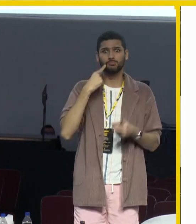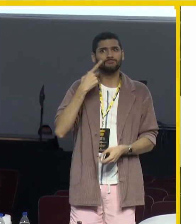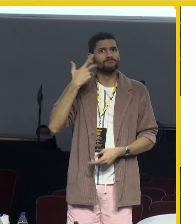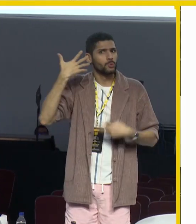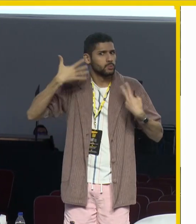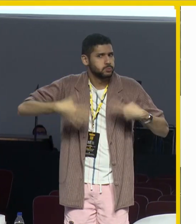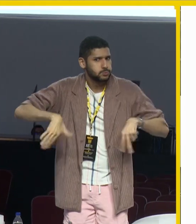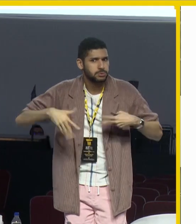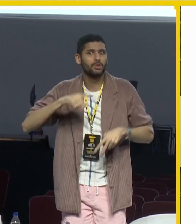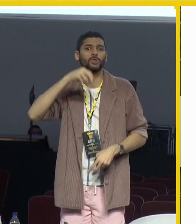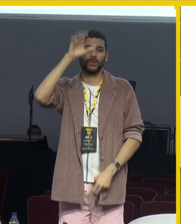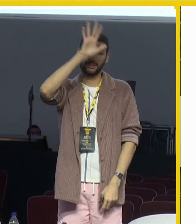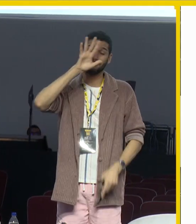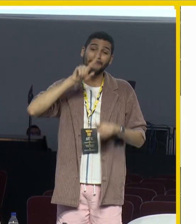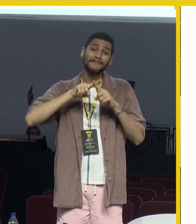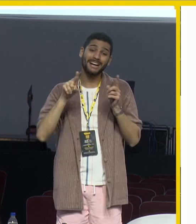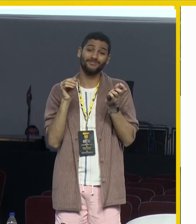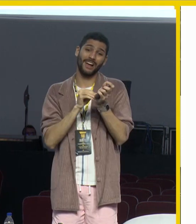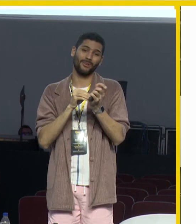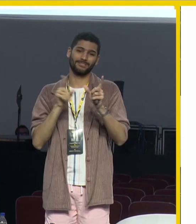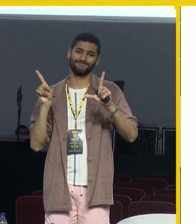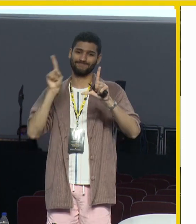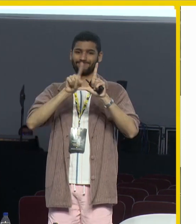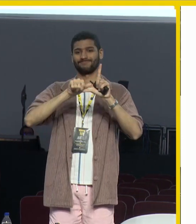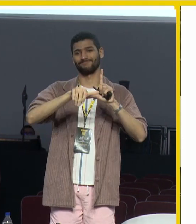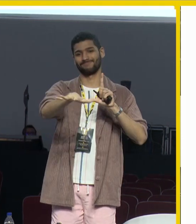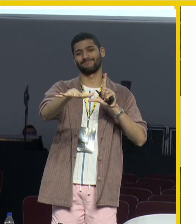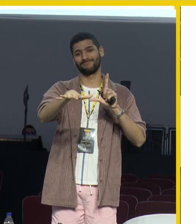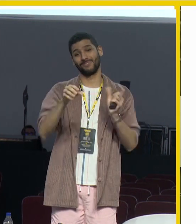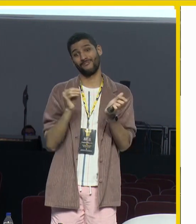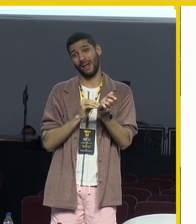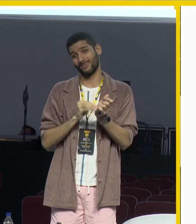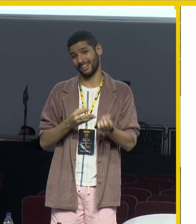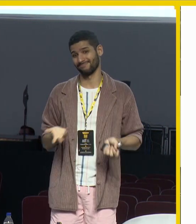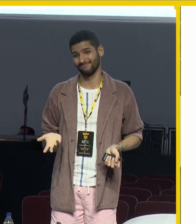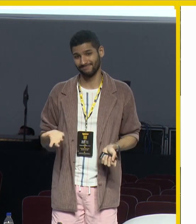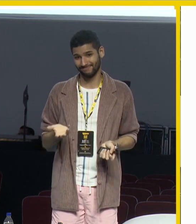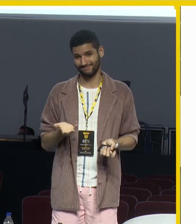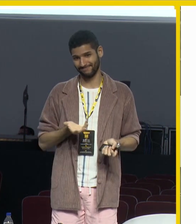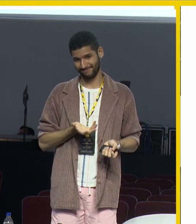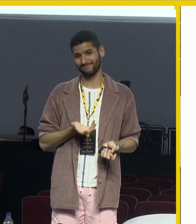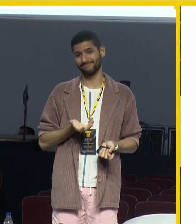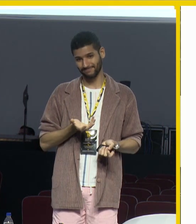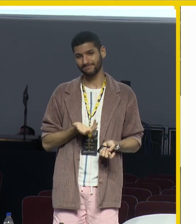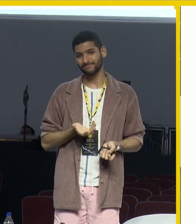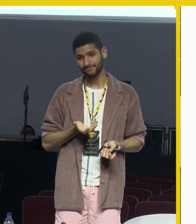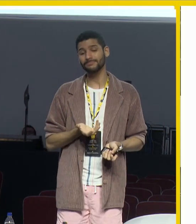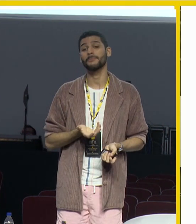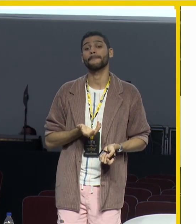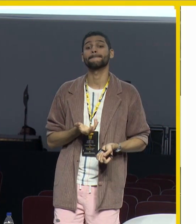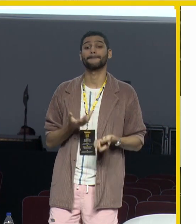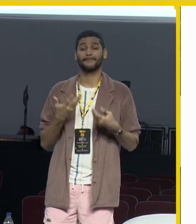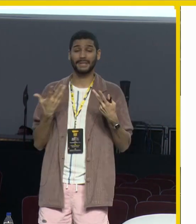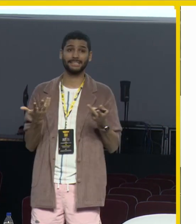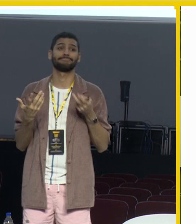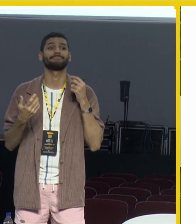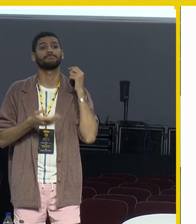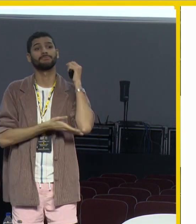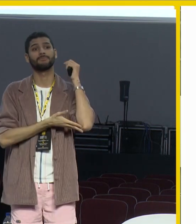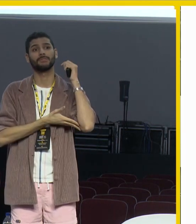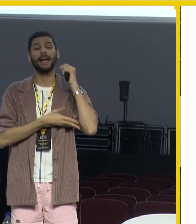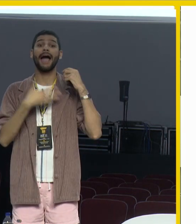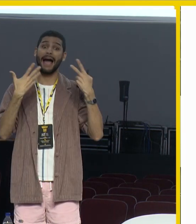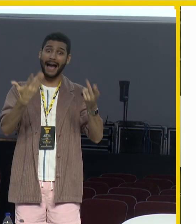são paulo não tem muita coisa no nordeste do brasil também mas ainda falta essa influência falta e influenciadores digitais